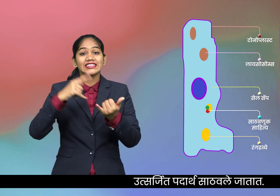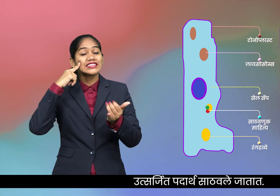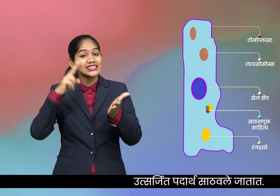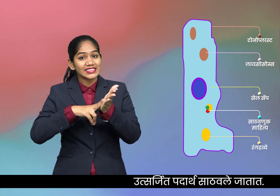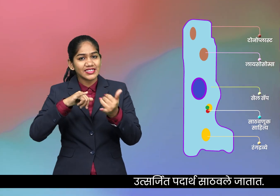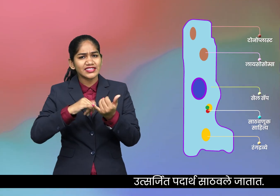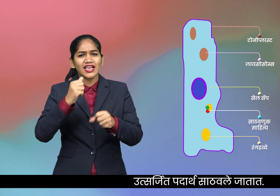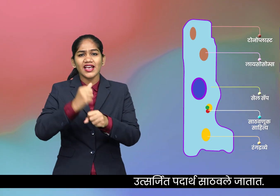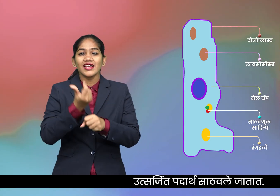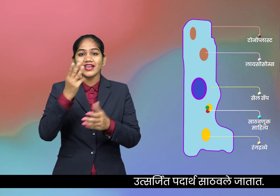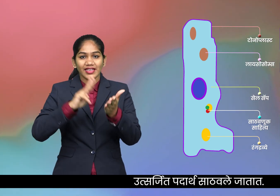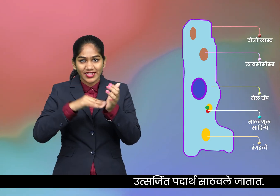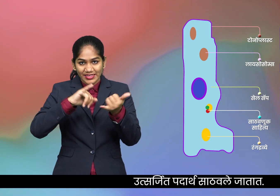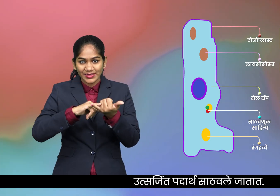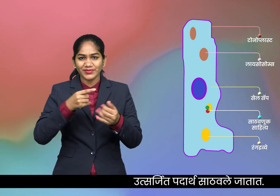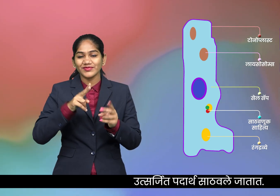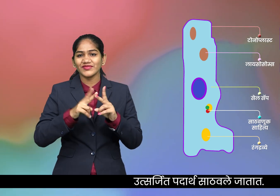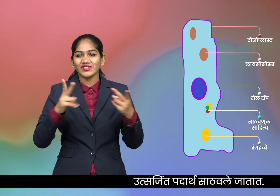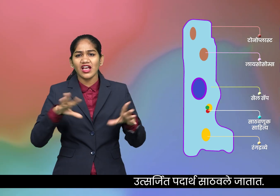उत्सर्जित पदार्थ साठवले जातात.